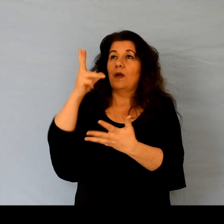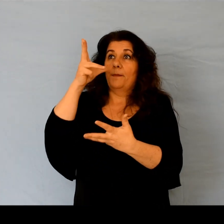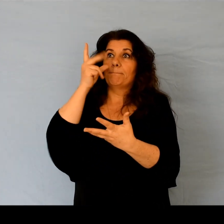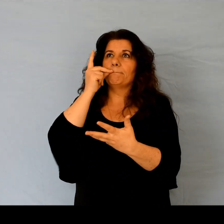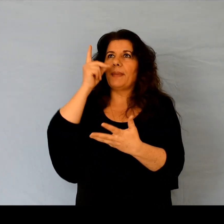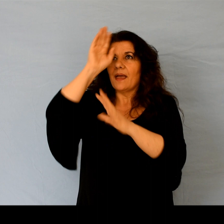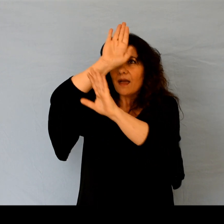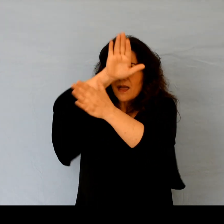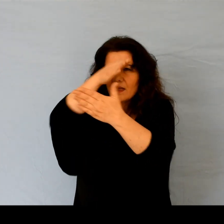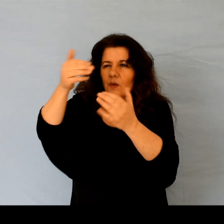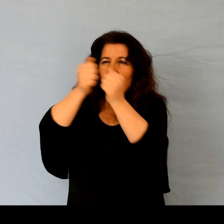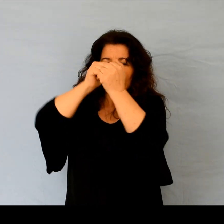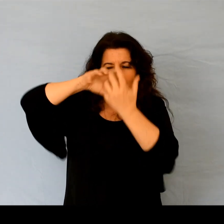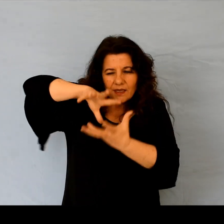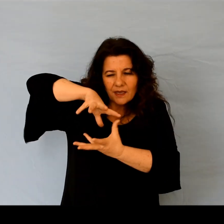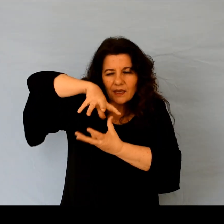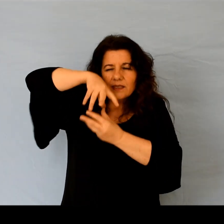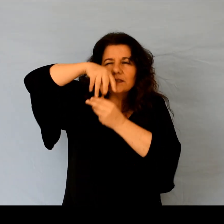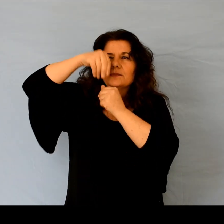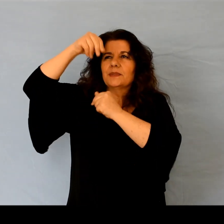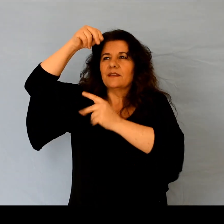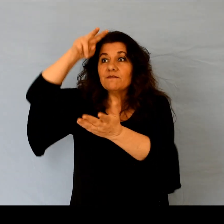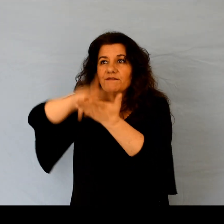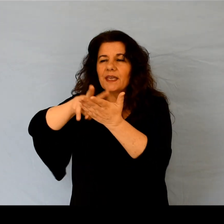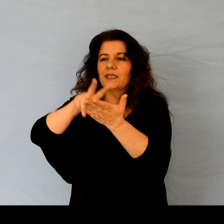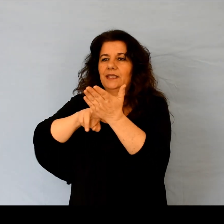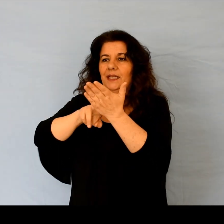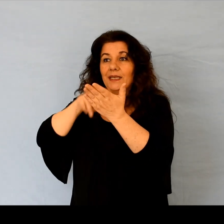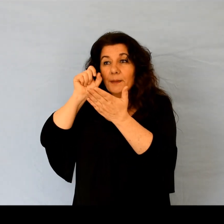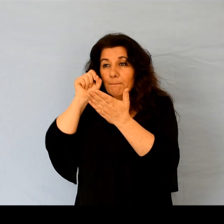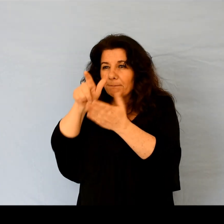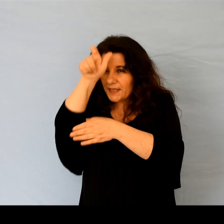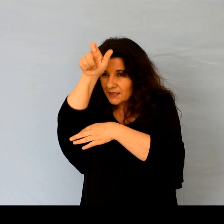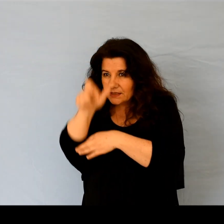Tels sont les adorateurs que cherche le Père.